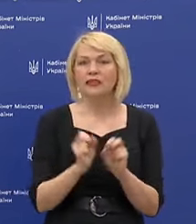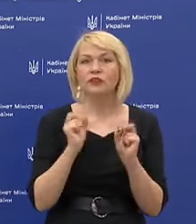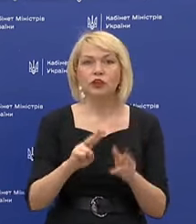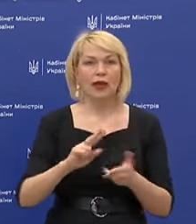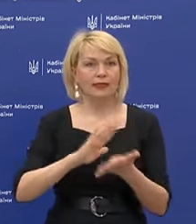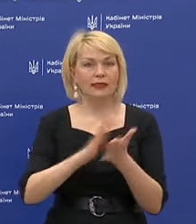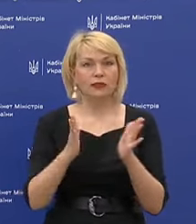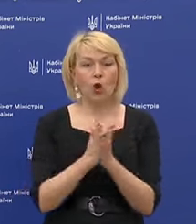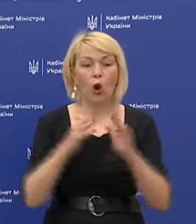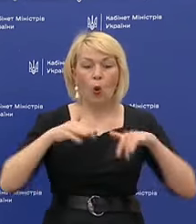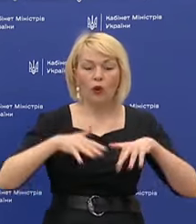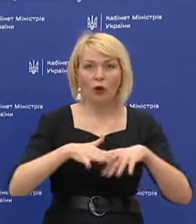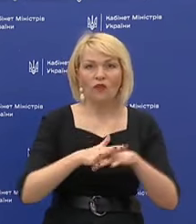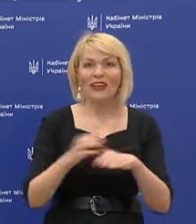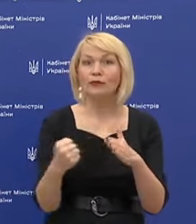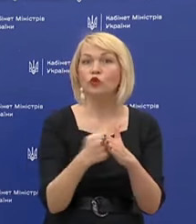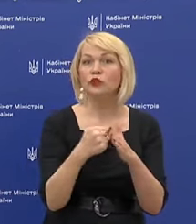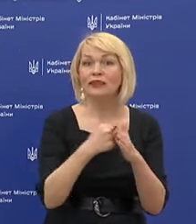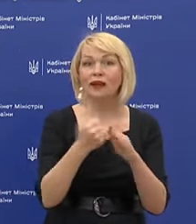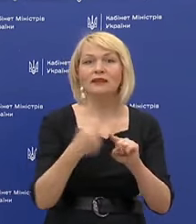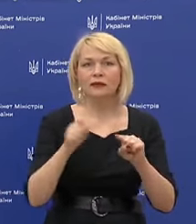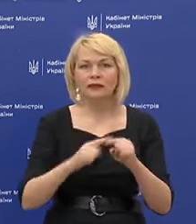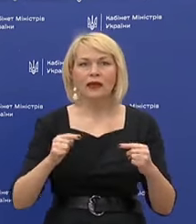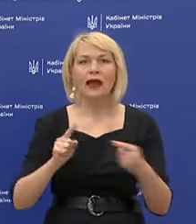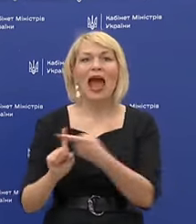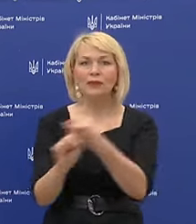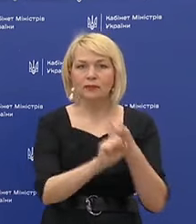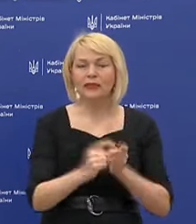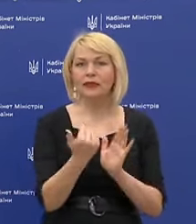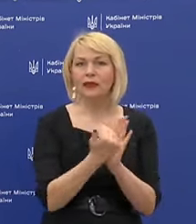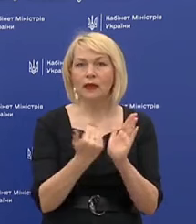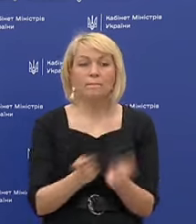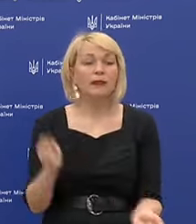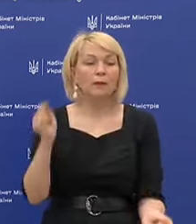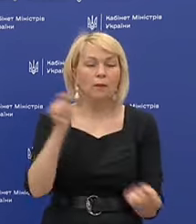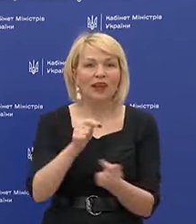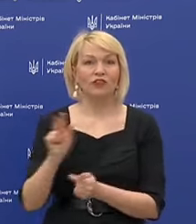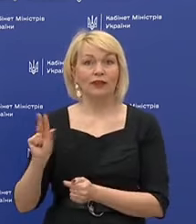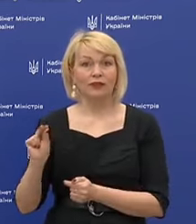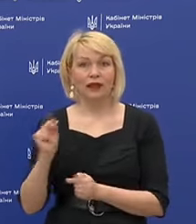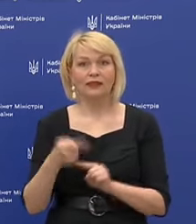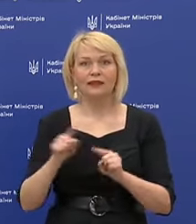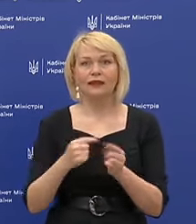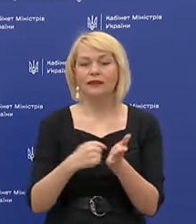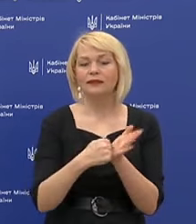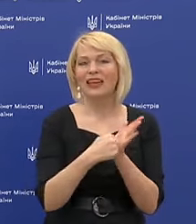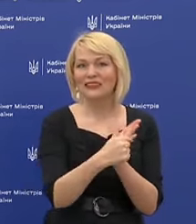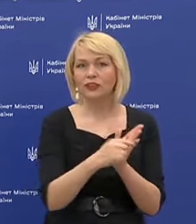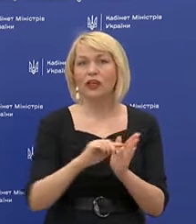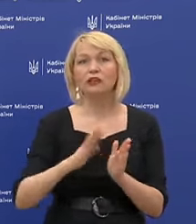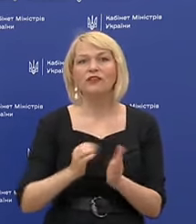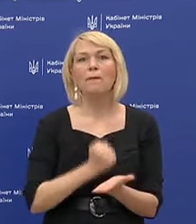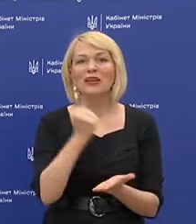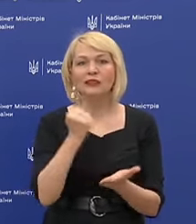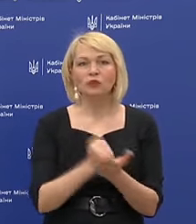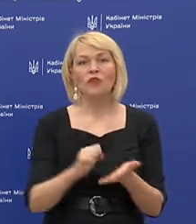з урахуванням досягнення цих епідемічних критеріїв і під певні конкретні дати, які зазначаються в